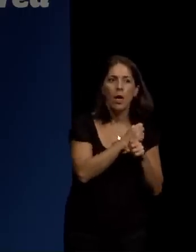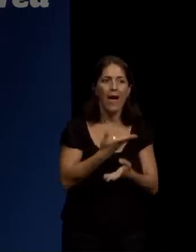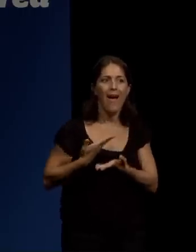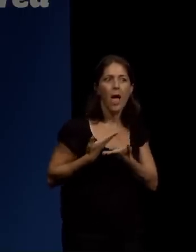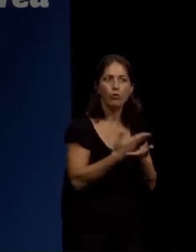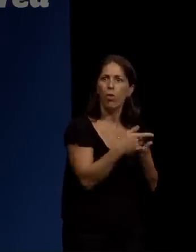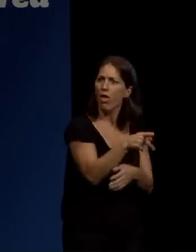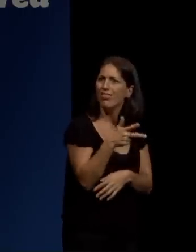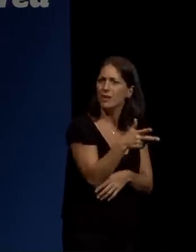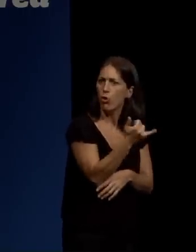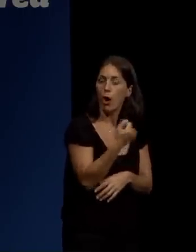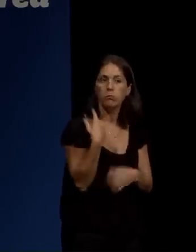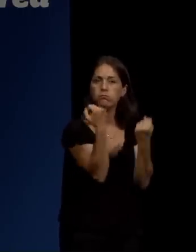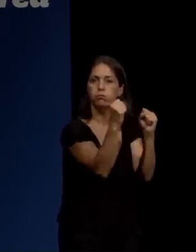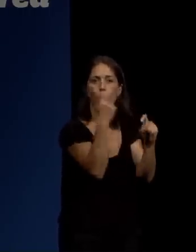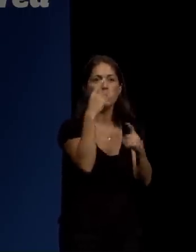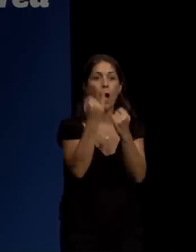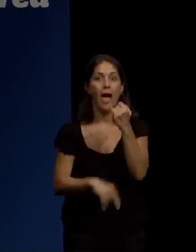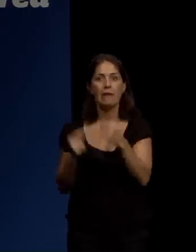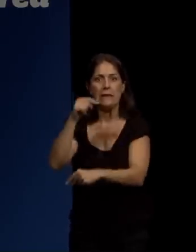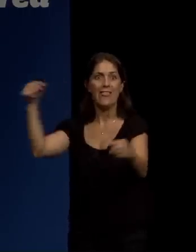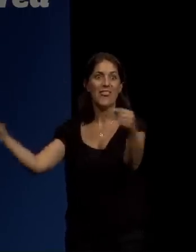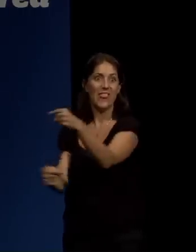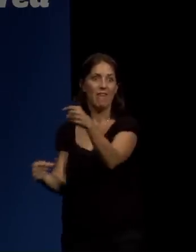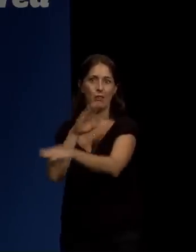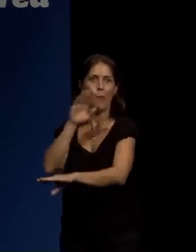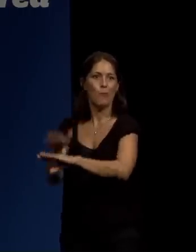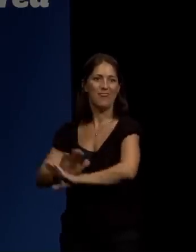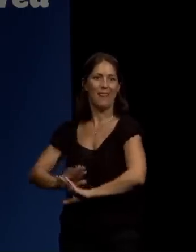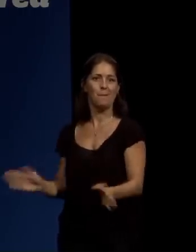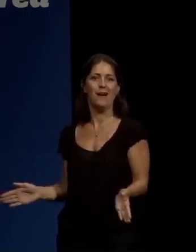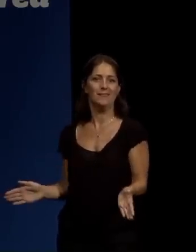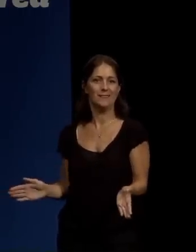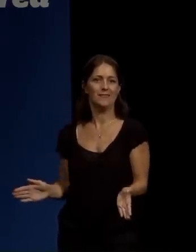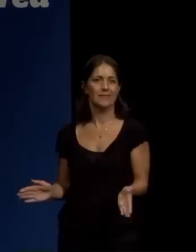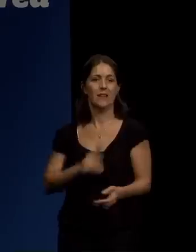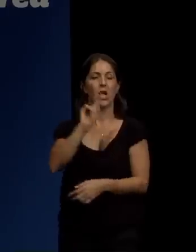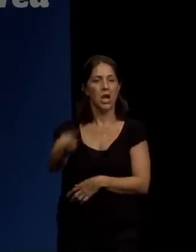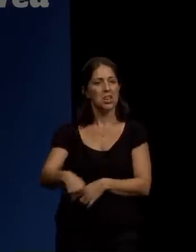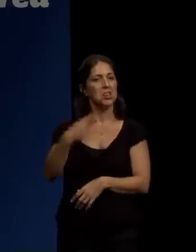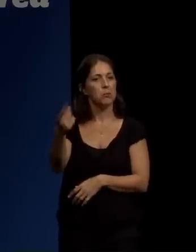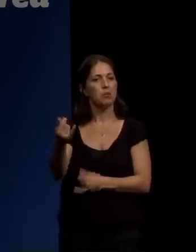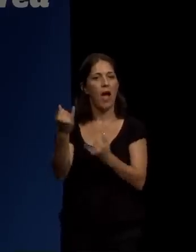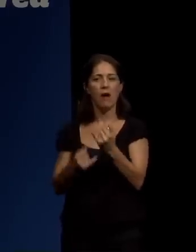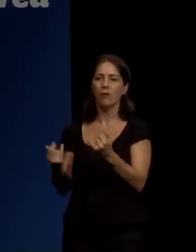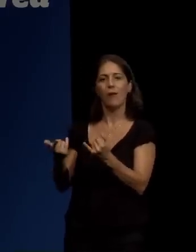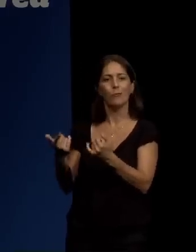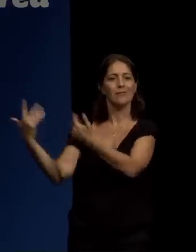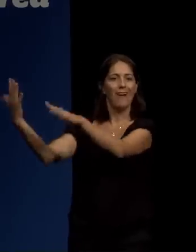tiñan dereito única e exclusivamente para cadrar as contas, para despois poderse relevar o aplauso